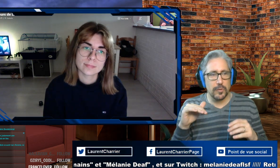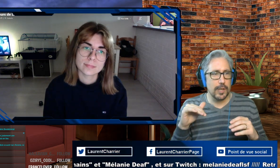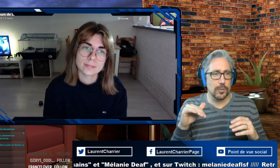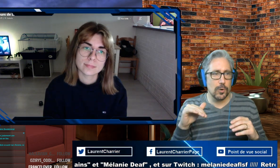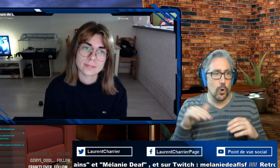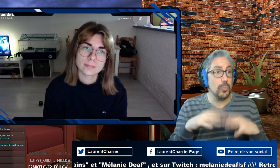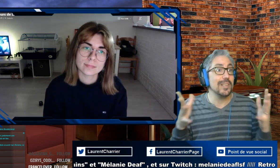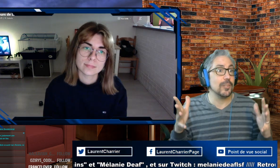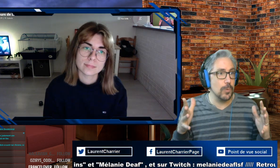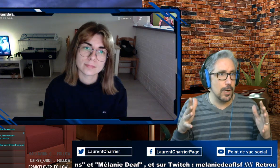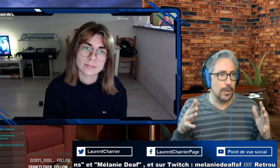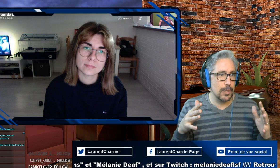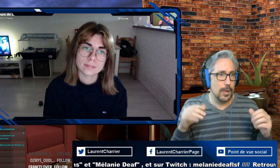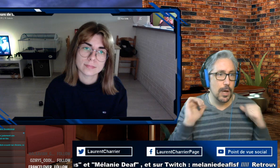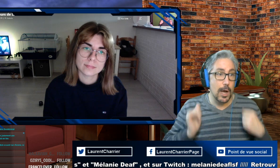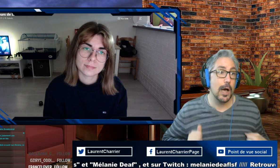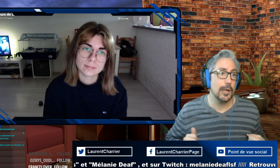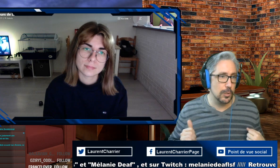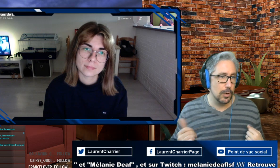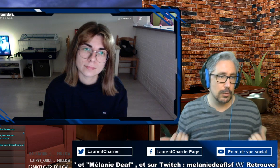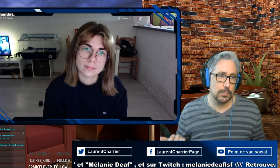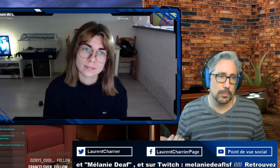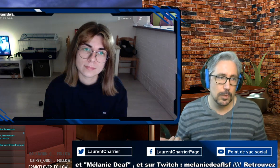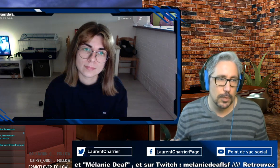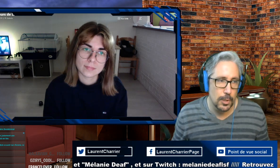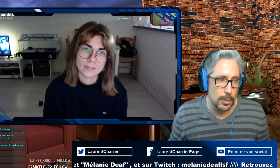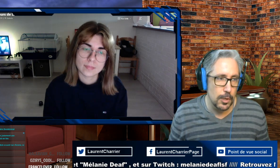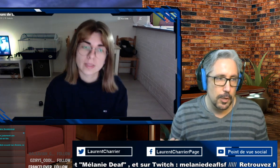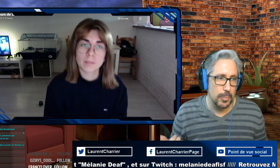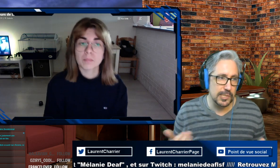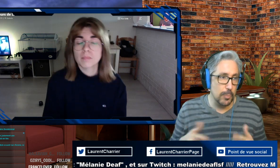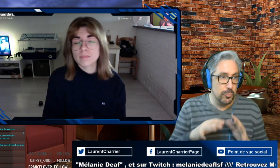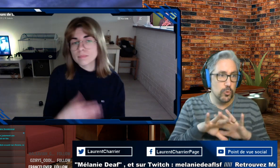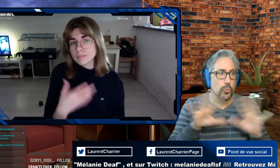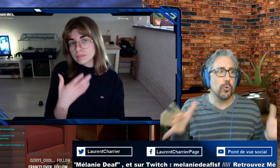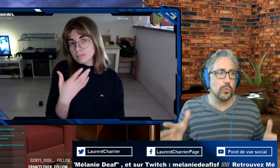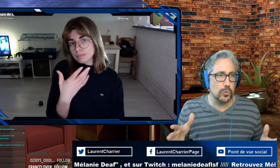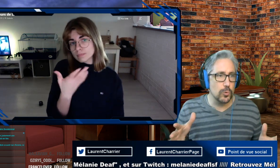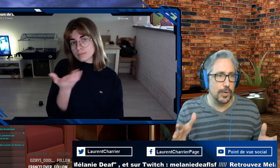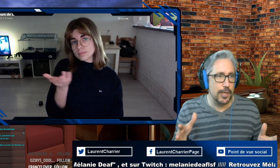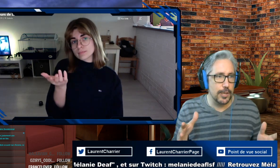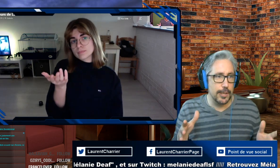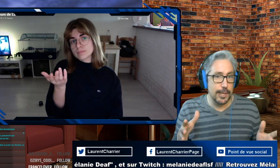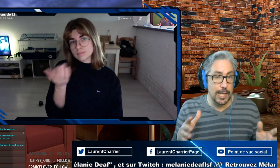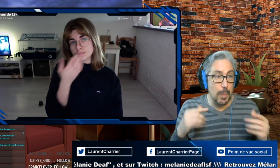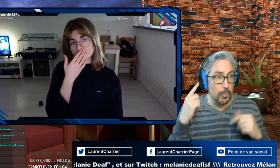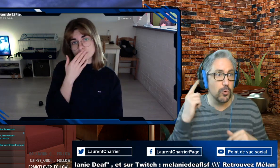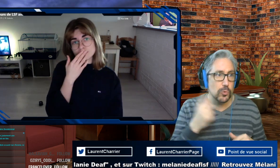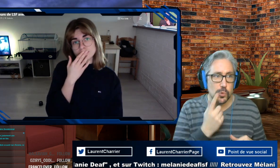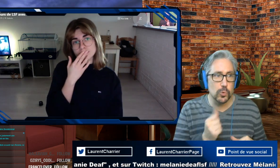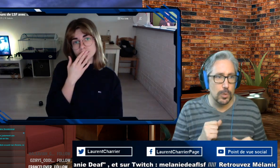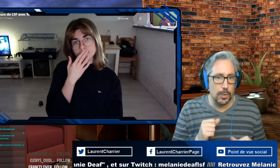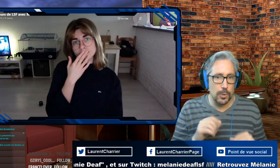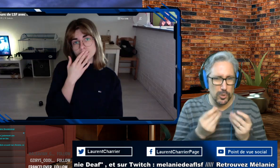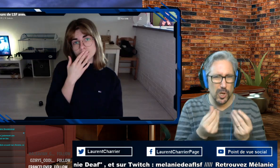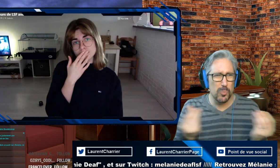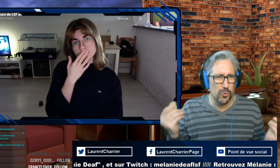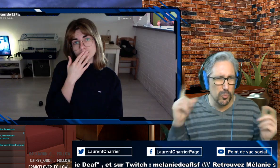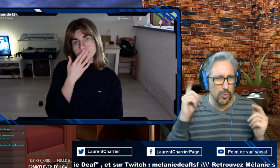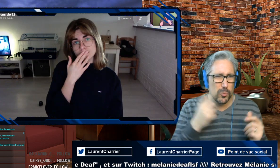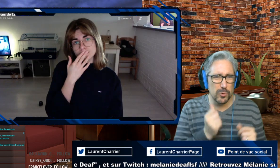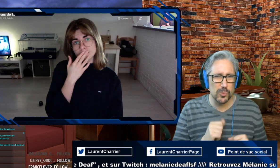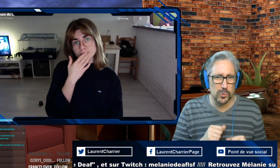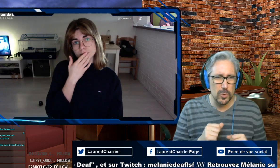ça devrait être obligatoire à l'école? Parce qu'il y a beaucoup de sourds et il y a même beaucoup de sourds, il y